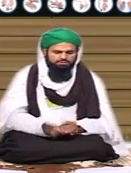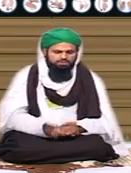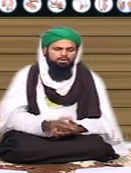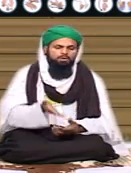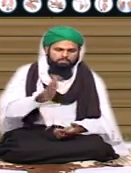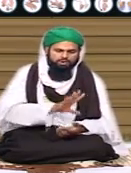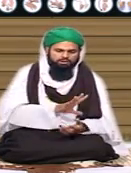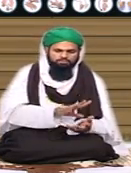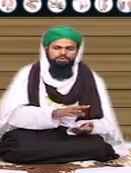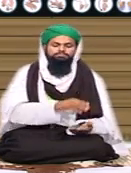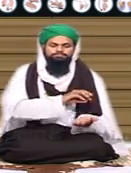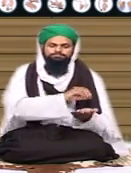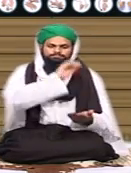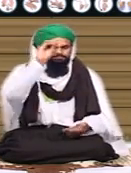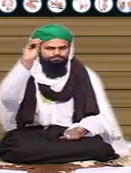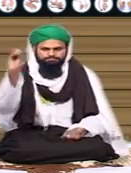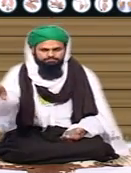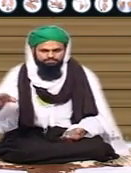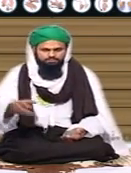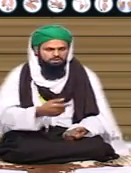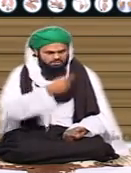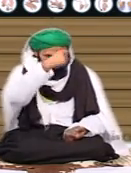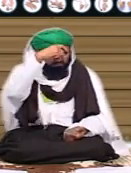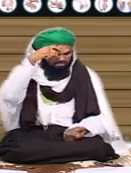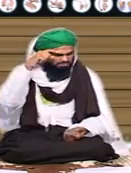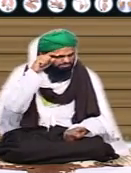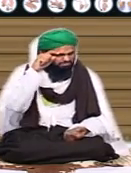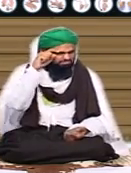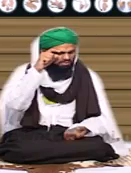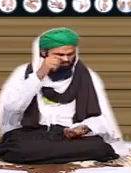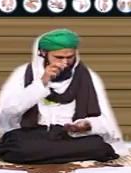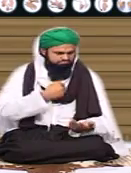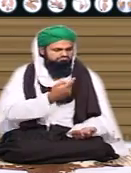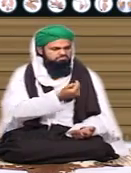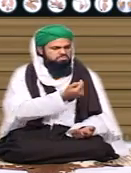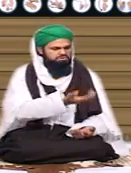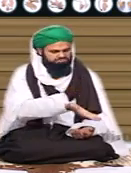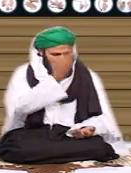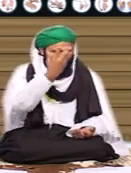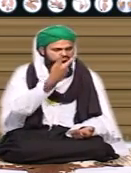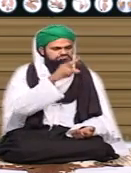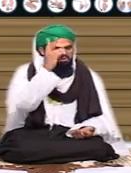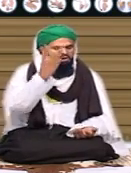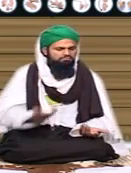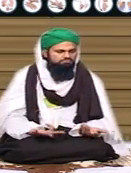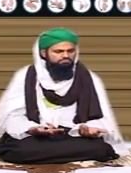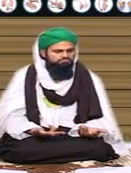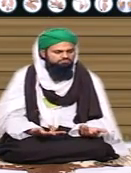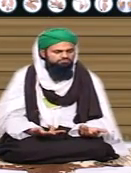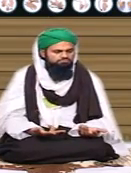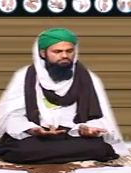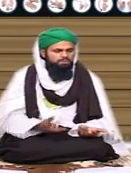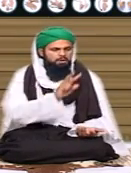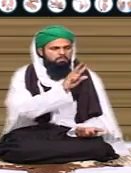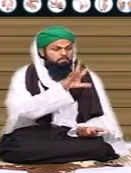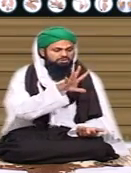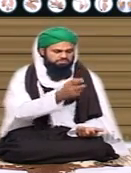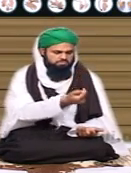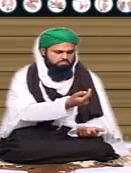بھروسہ کر لیا، پھر پہنچا دیا، پھر وہ اکڑ جاتا ہے، پسینہ بہا کر دکھاتا اس کو، گرمی ہے، فلاں ہے، اتنا ہوگا، 25 روپے